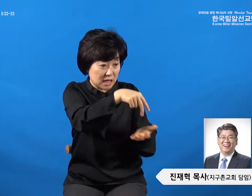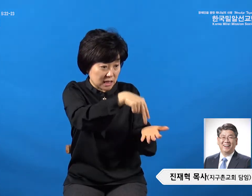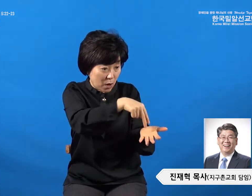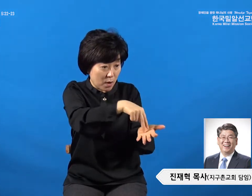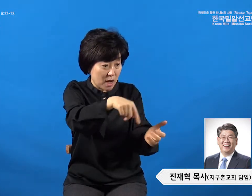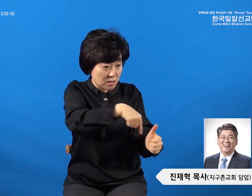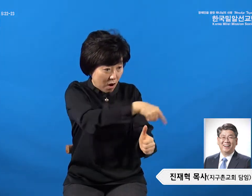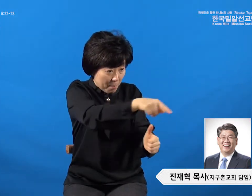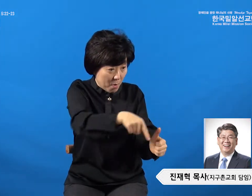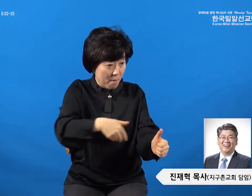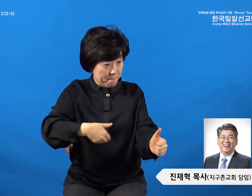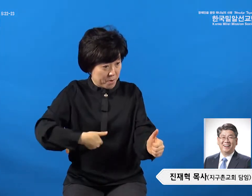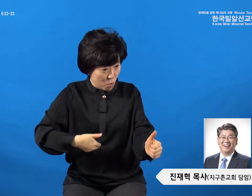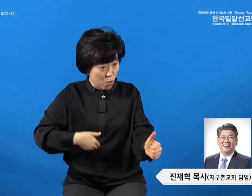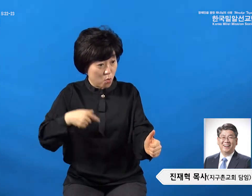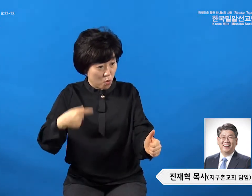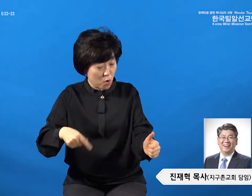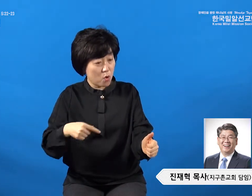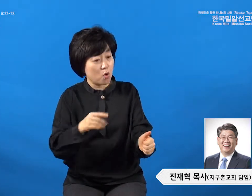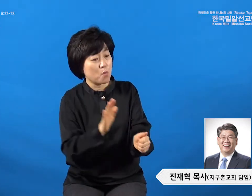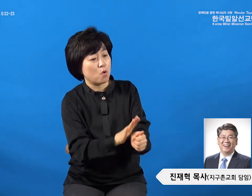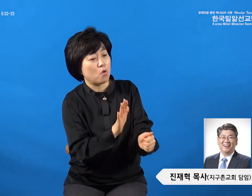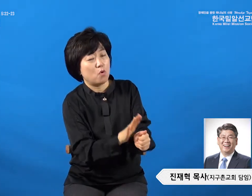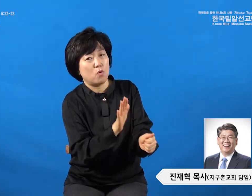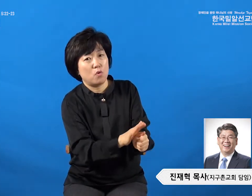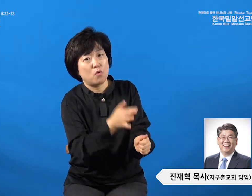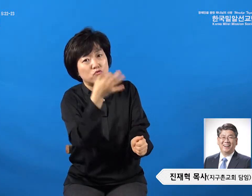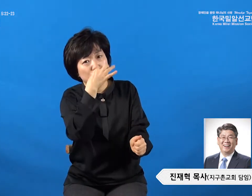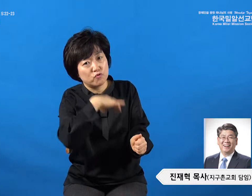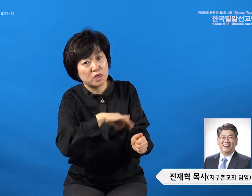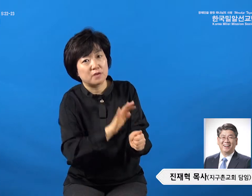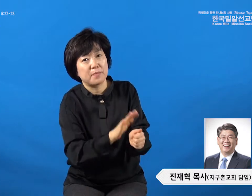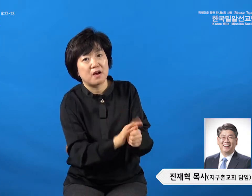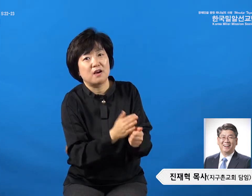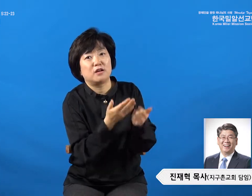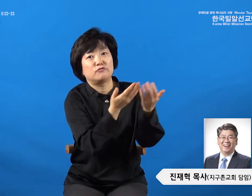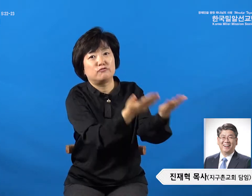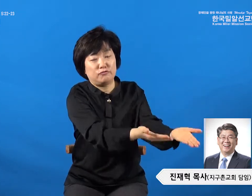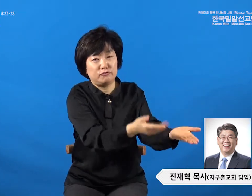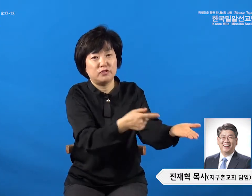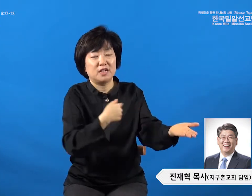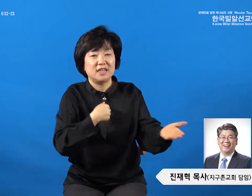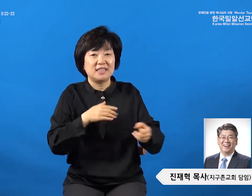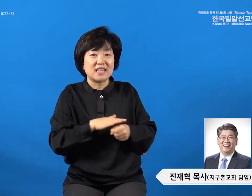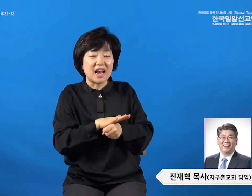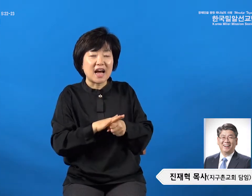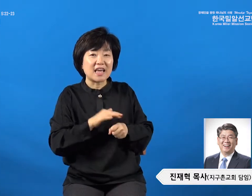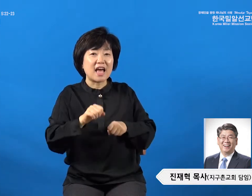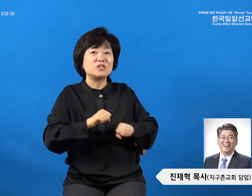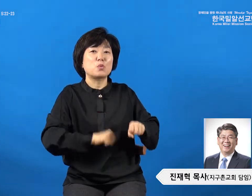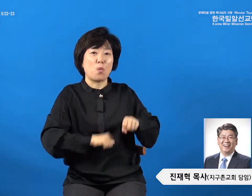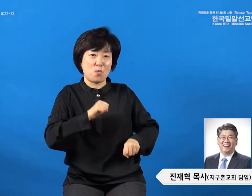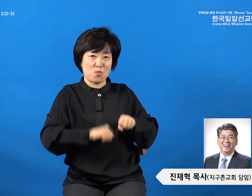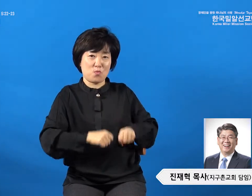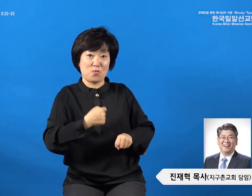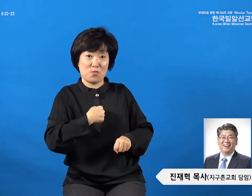상황과 형편에 필요를 만나주고 유익이 되기 위한 사랑의